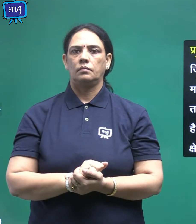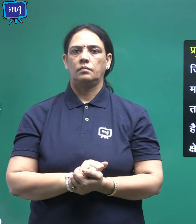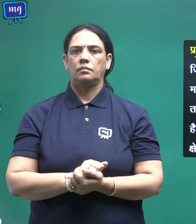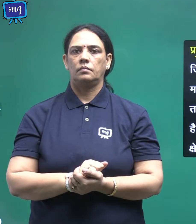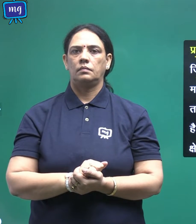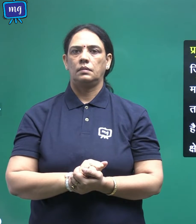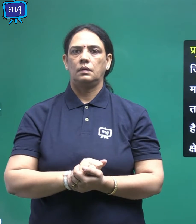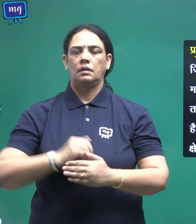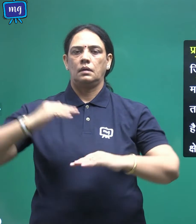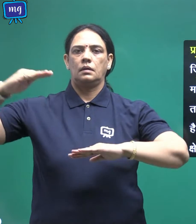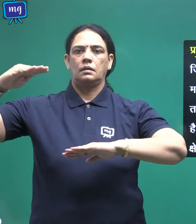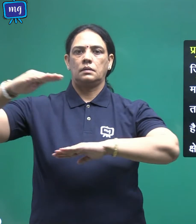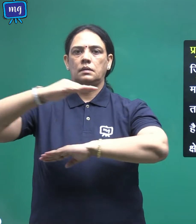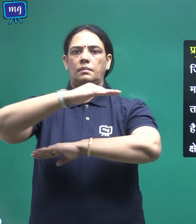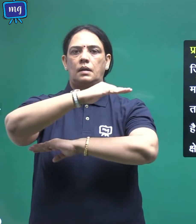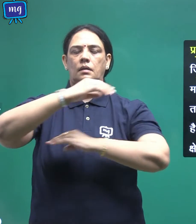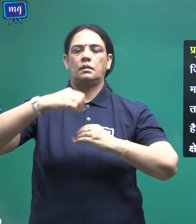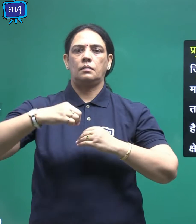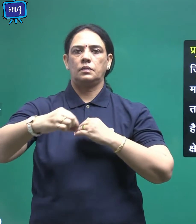समानांतर भुजाओं